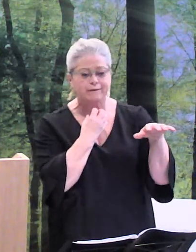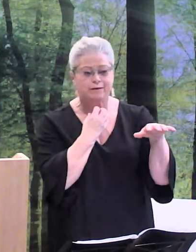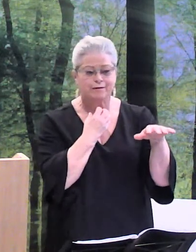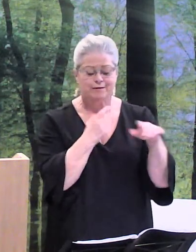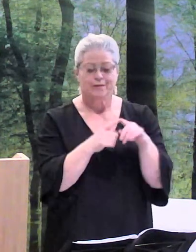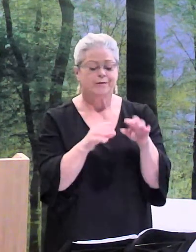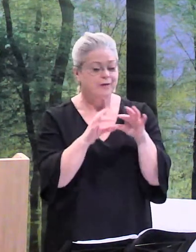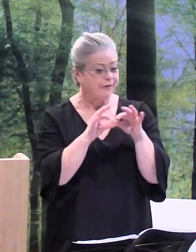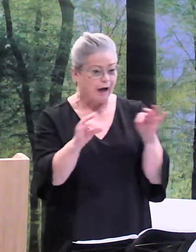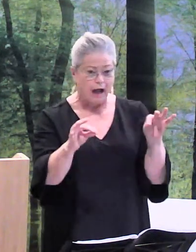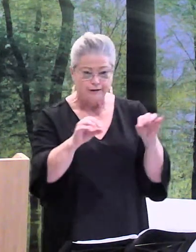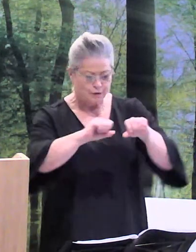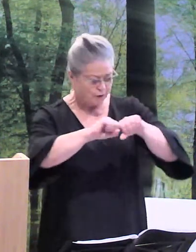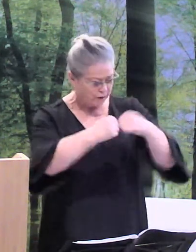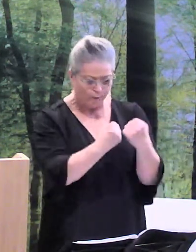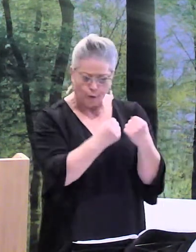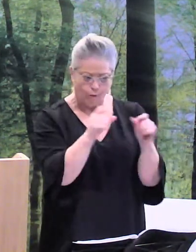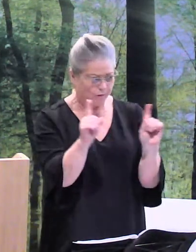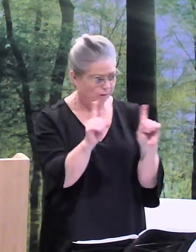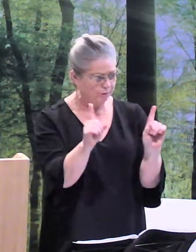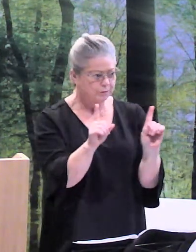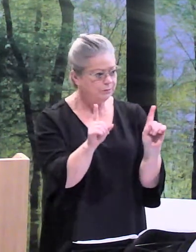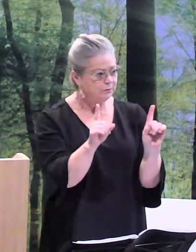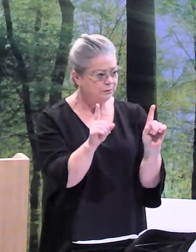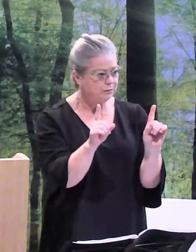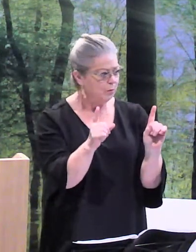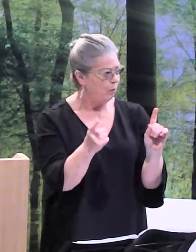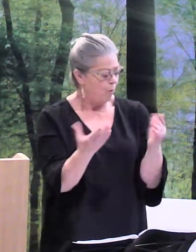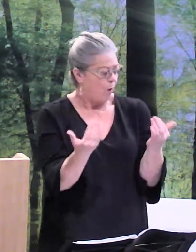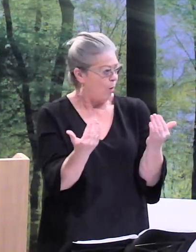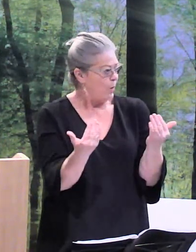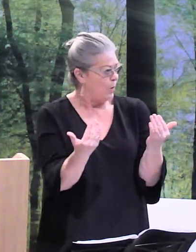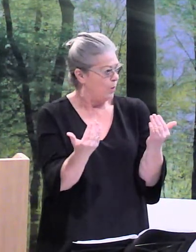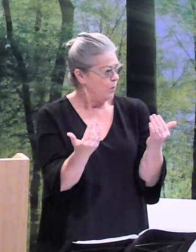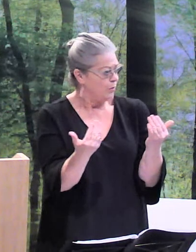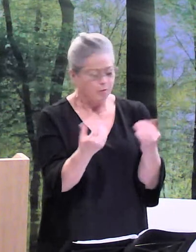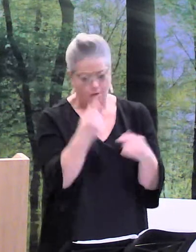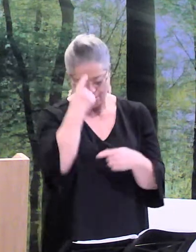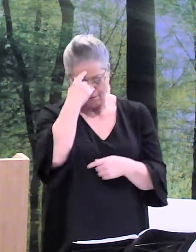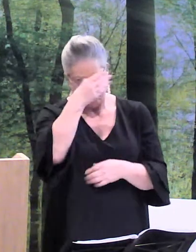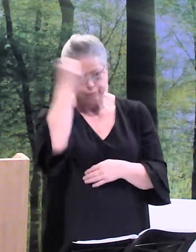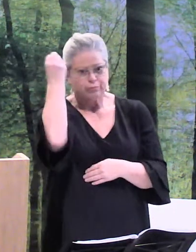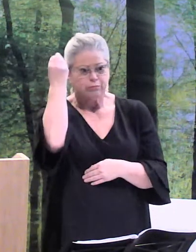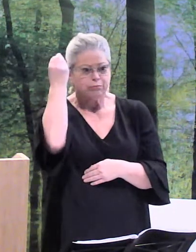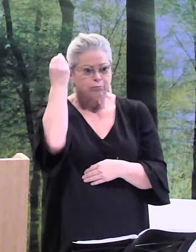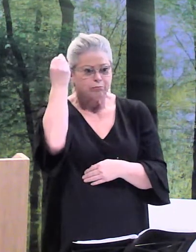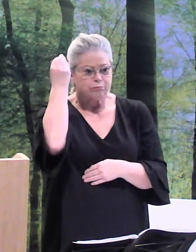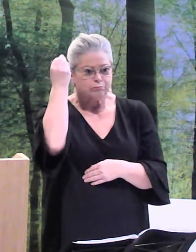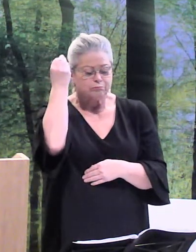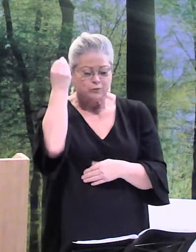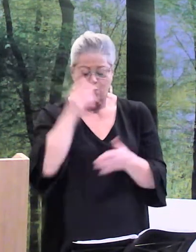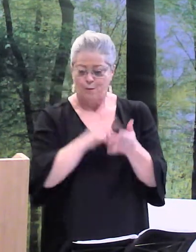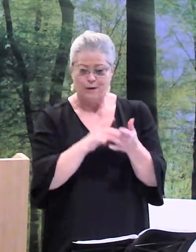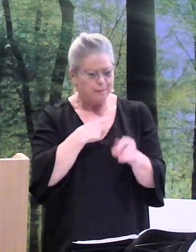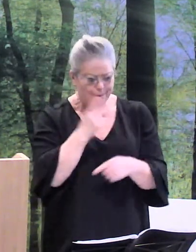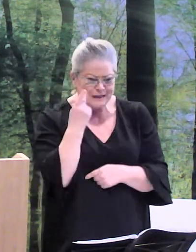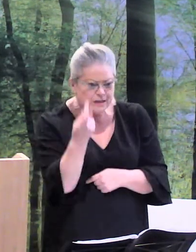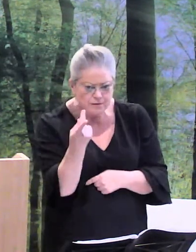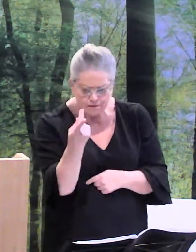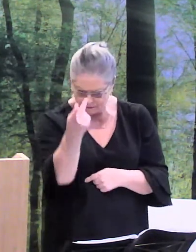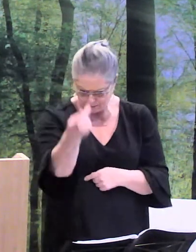De draad is niet gebroken. Waarom zou ik uit je gedachten zijn? Omdat je me niet meer